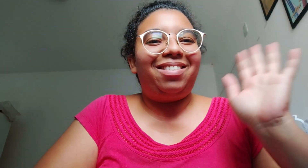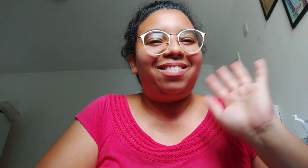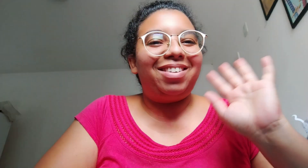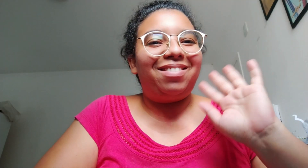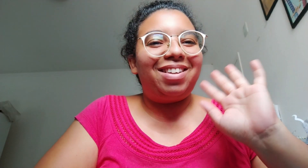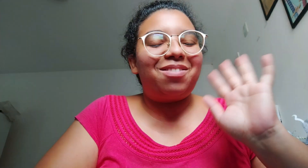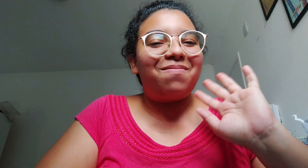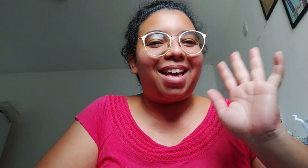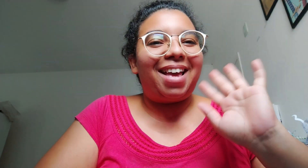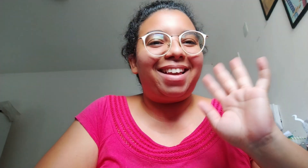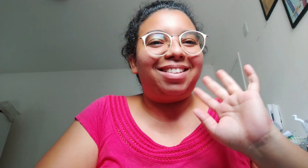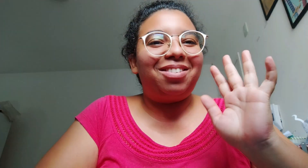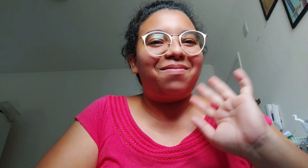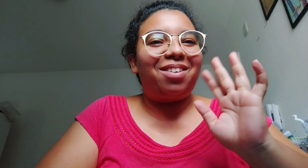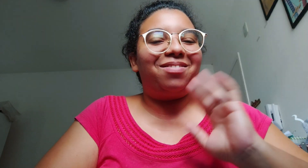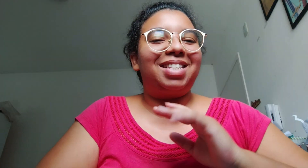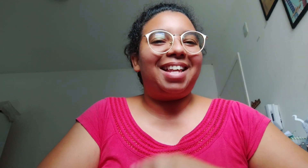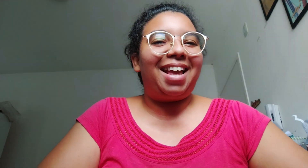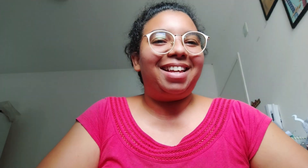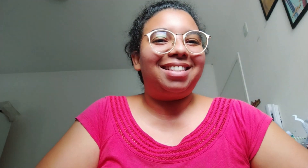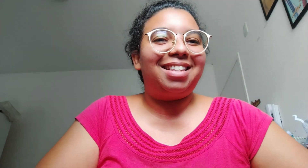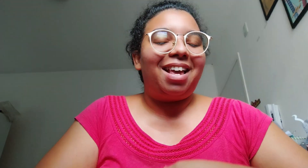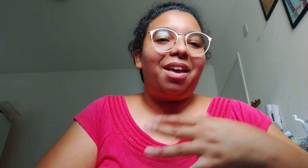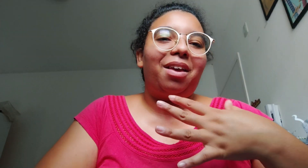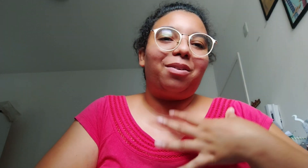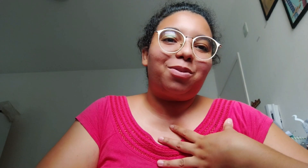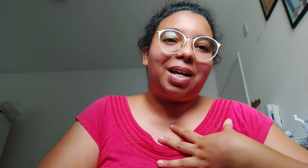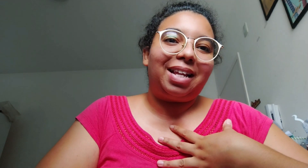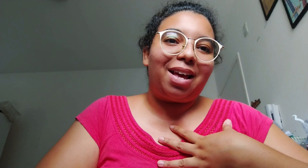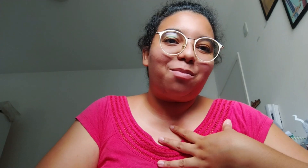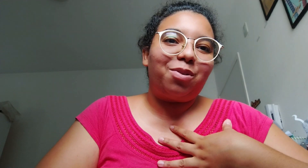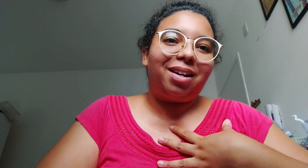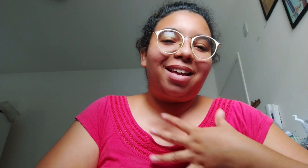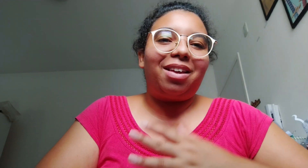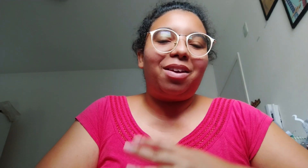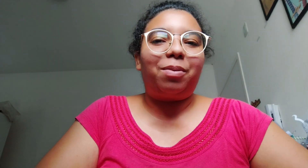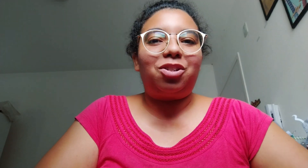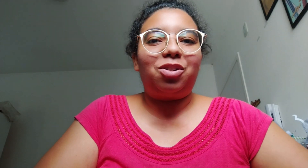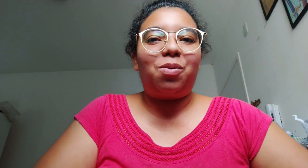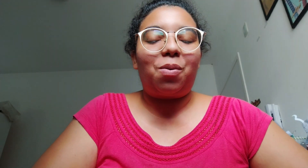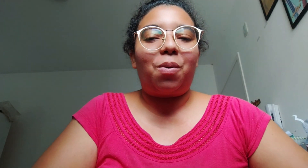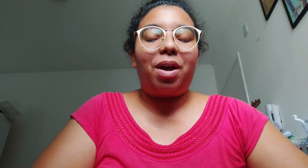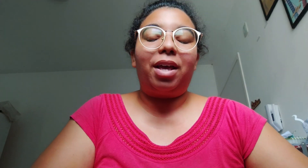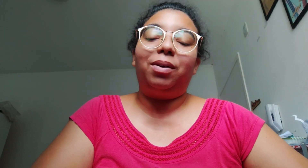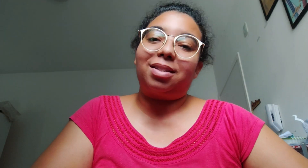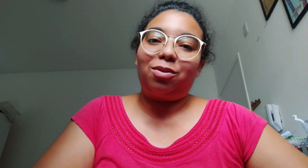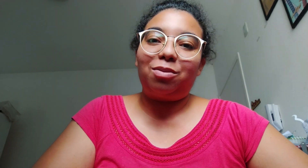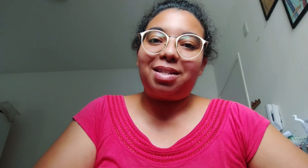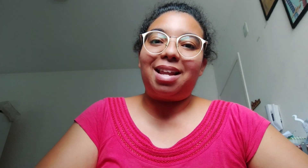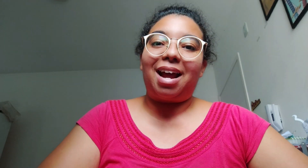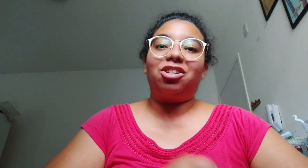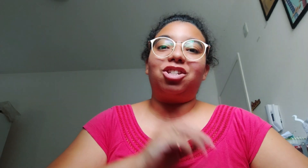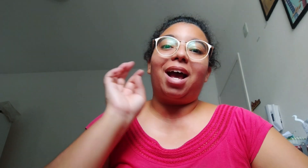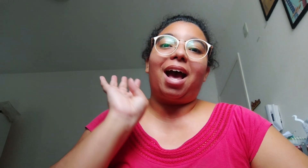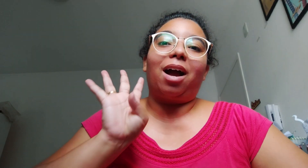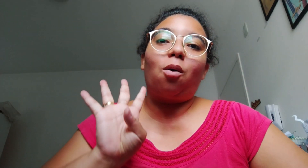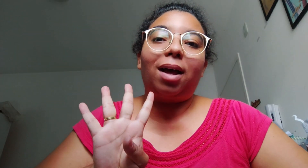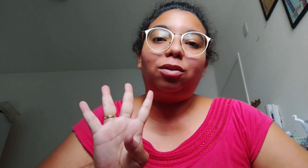Oi, oi, colmeia, tudo bem com vocês? Eu sou a Débora e eu pratico educação domiciliar já há 4